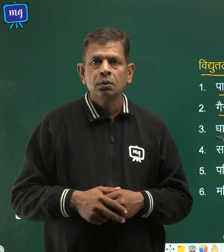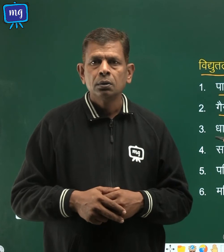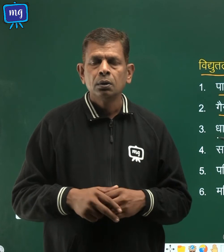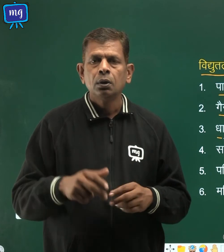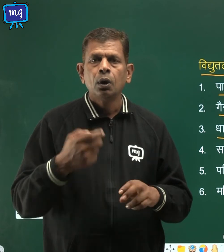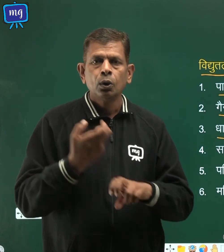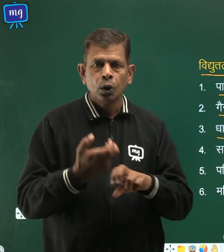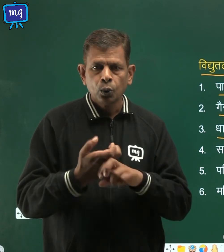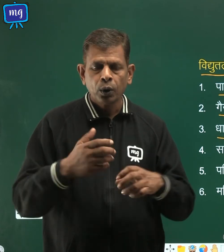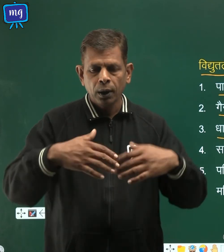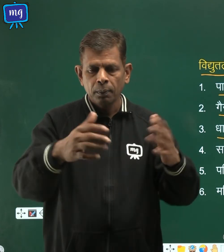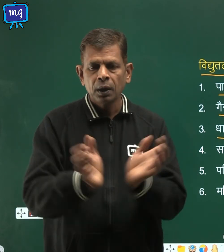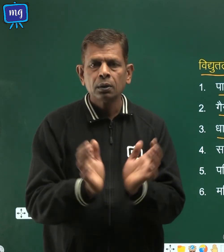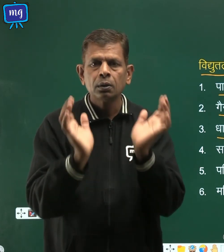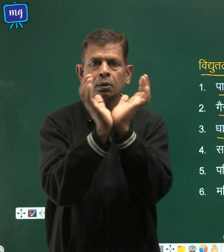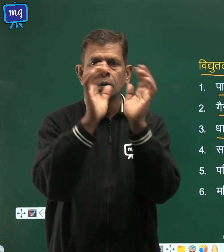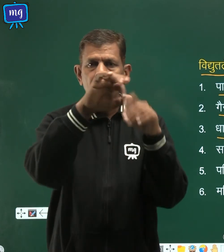धातु के बर्तन,